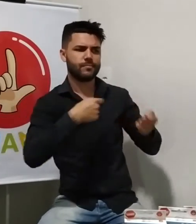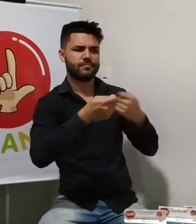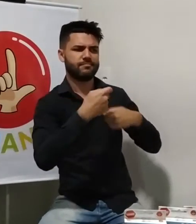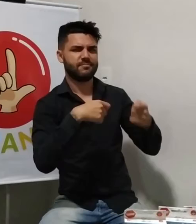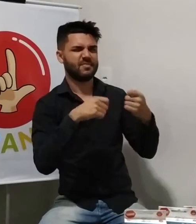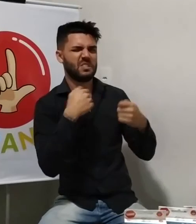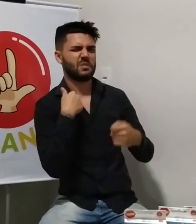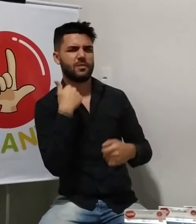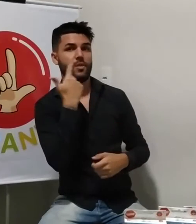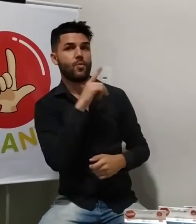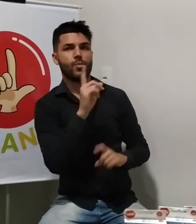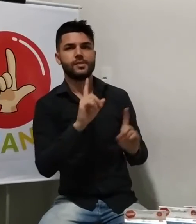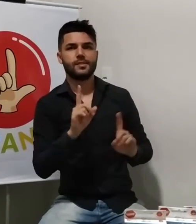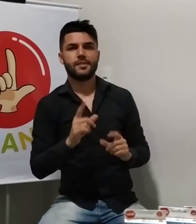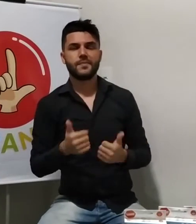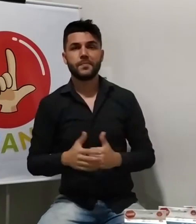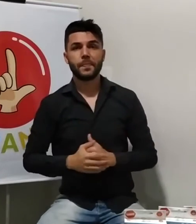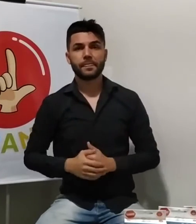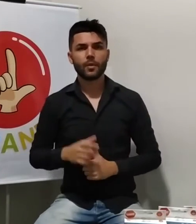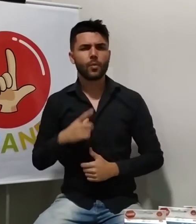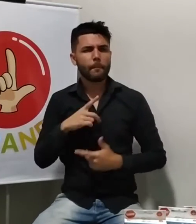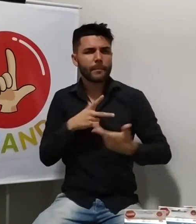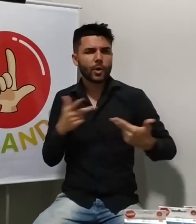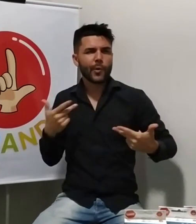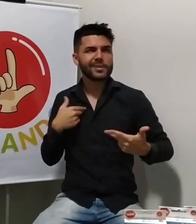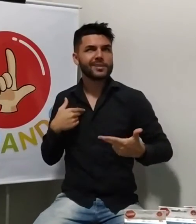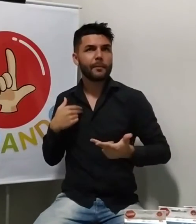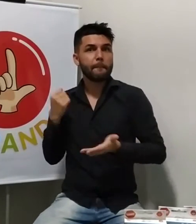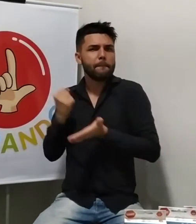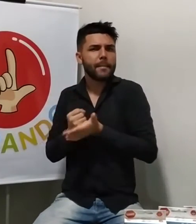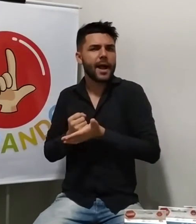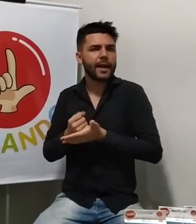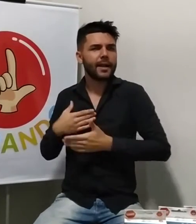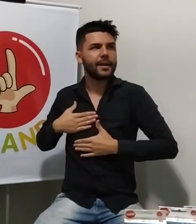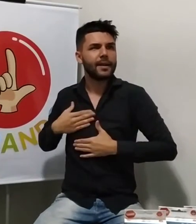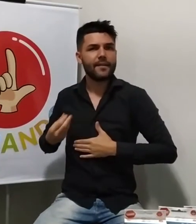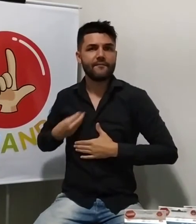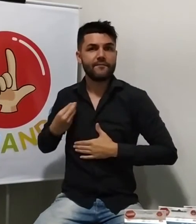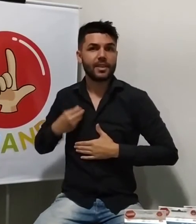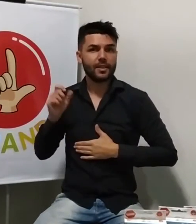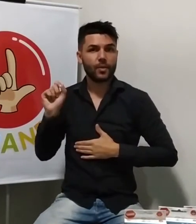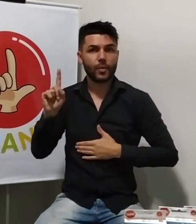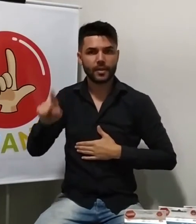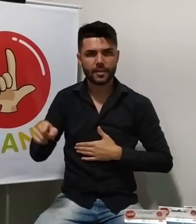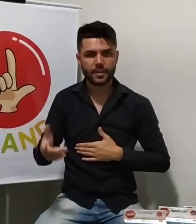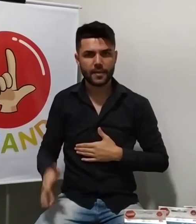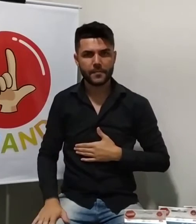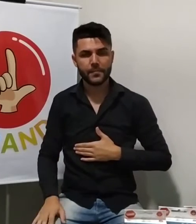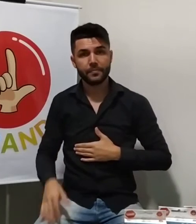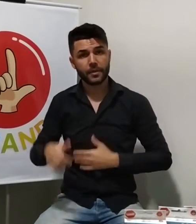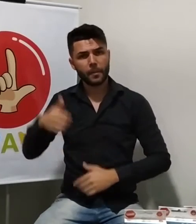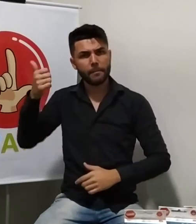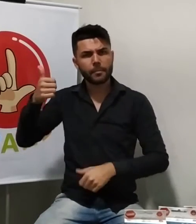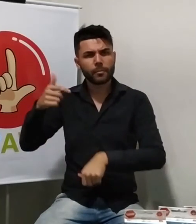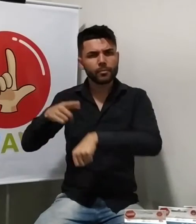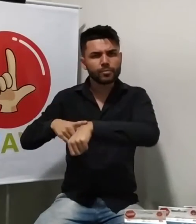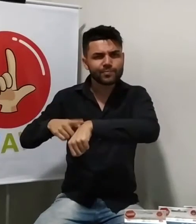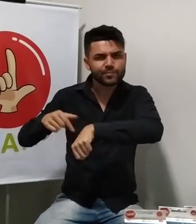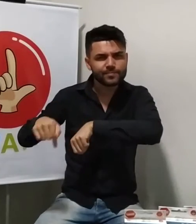Hoje não, o cara vem direto na App Store e tal, mas eu dependia da TIM para chegar no usuário final. E a gente começou a ser esmagado pelas operadoras. Comecei a pensar